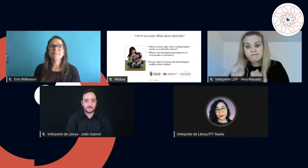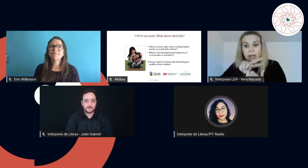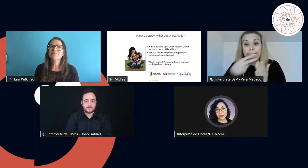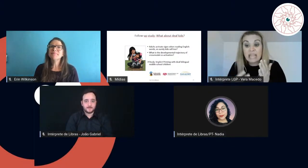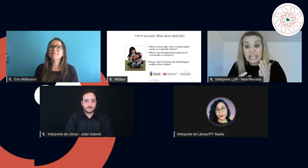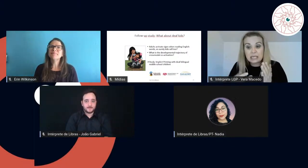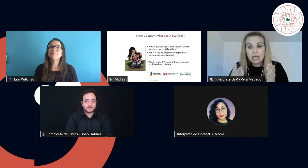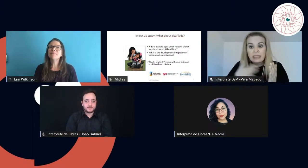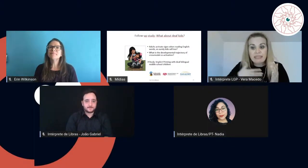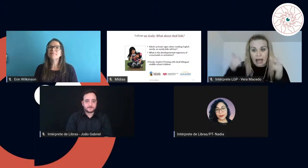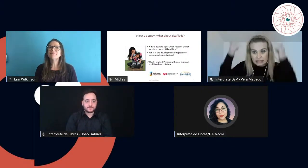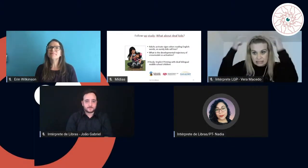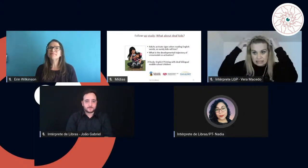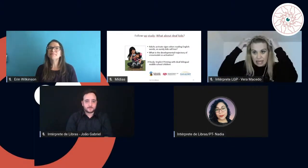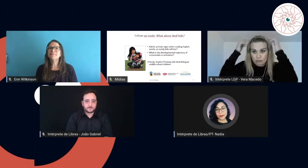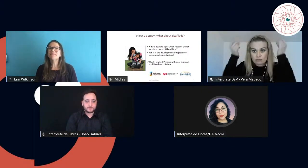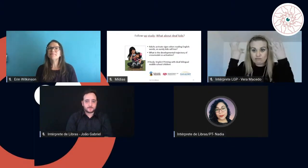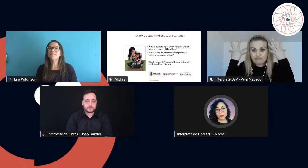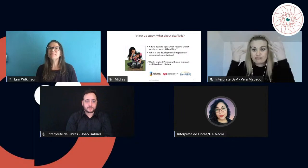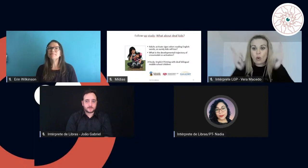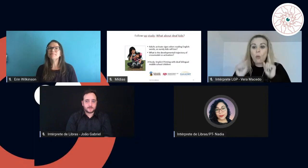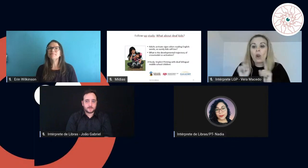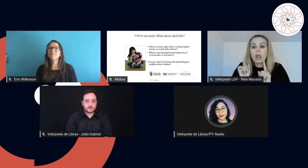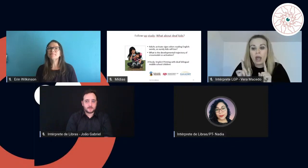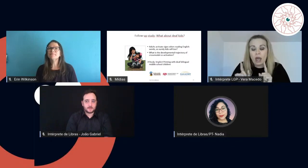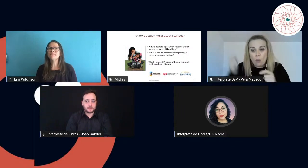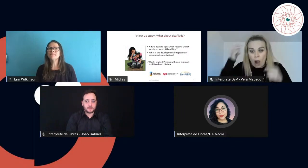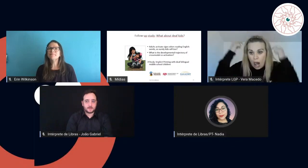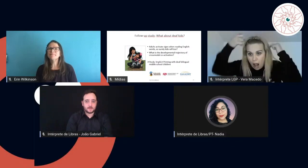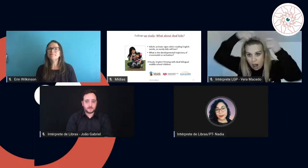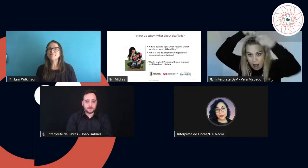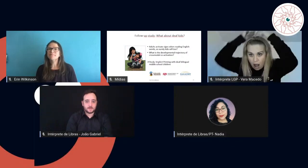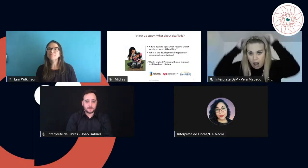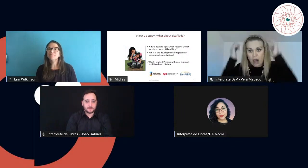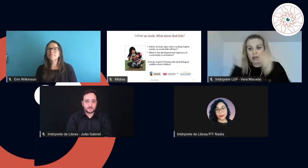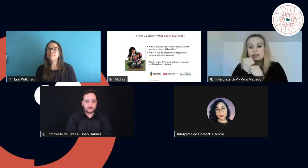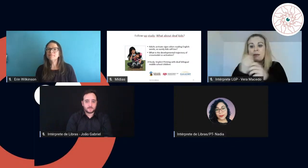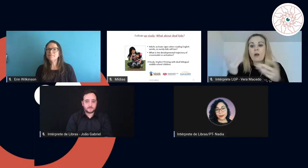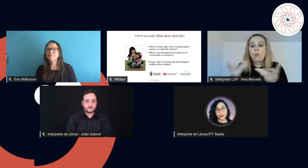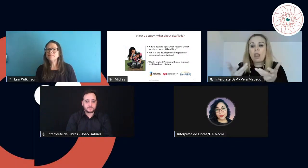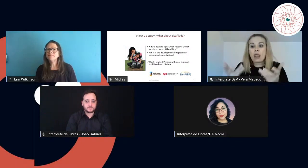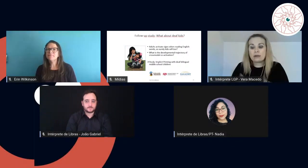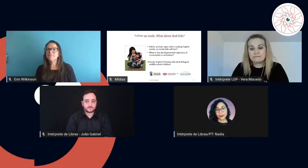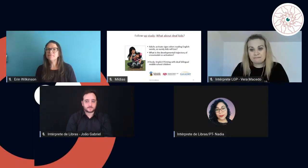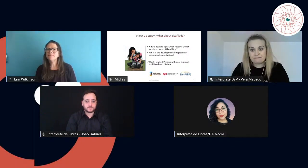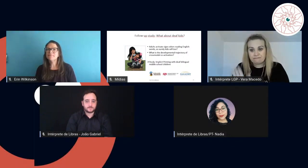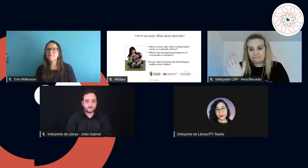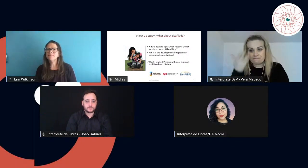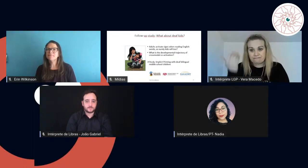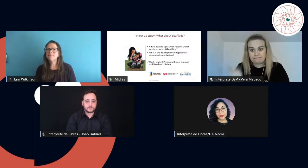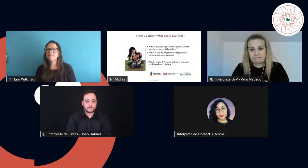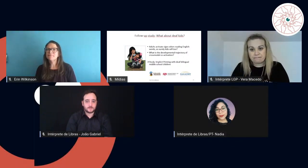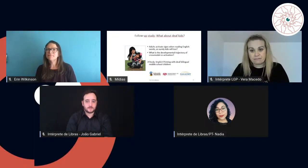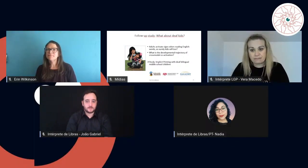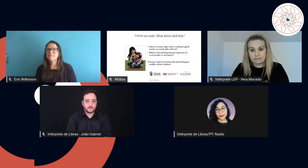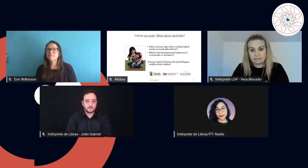todos, enfim, todas as especificidades que já foram colocadas aqui. Pode passar.